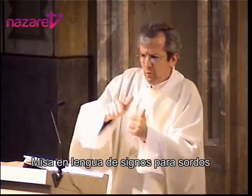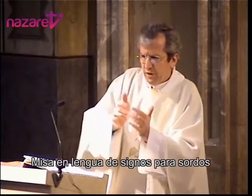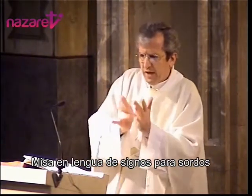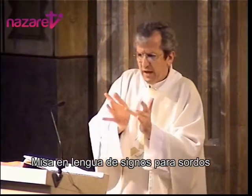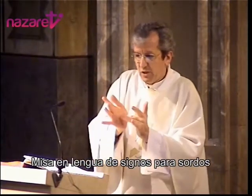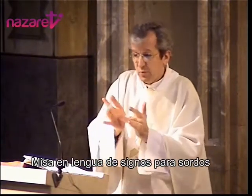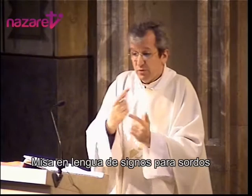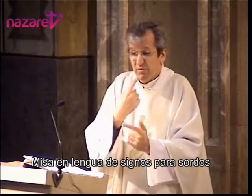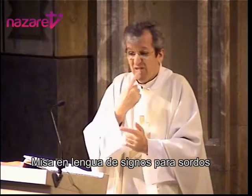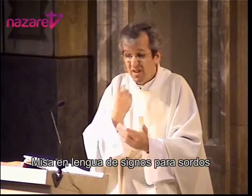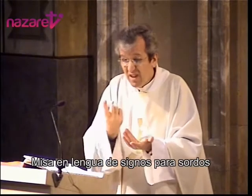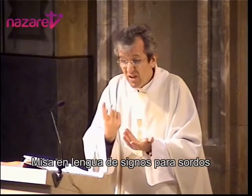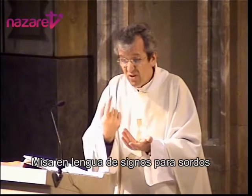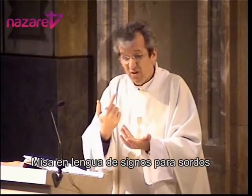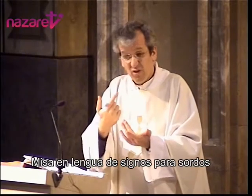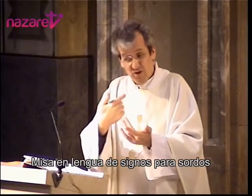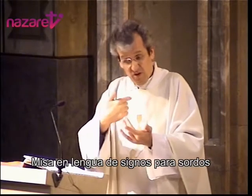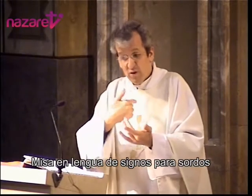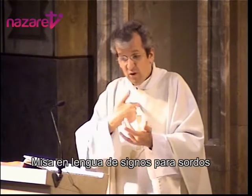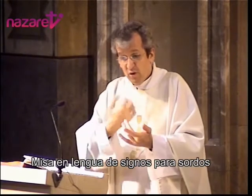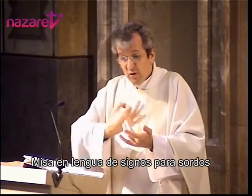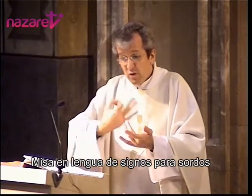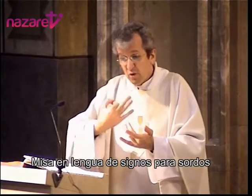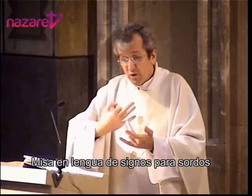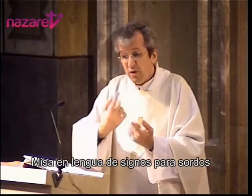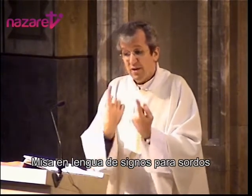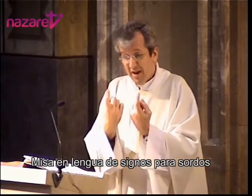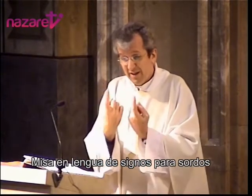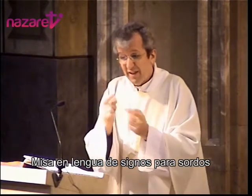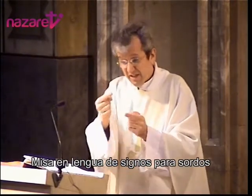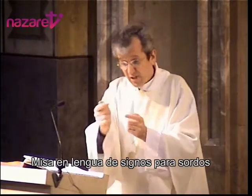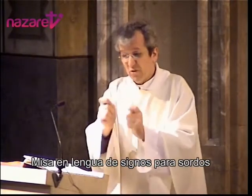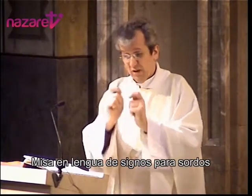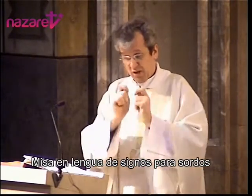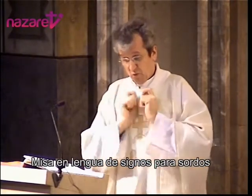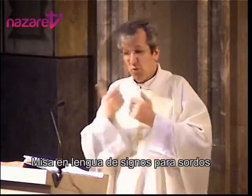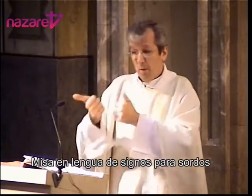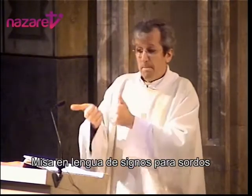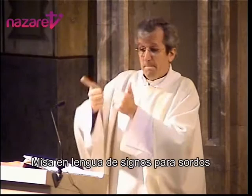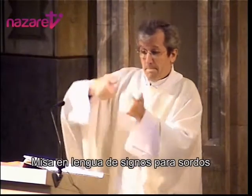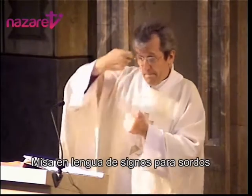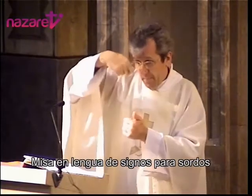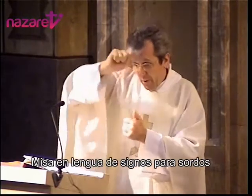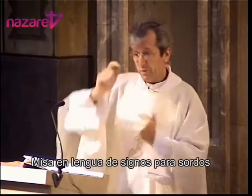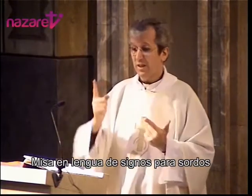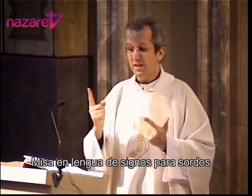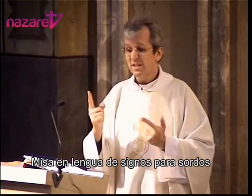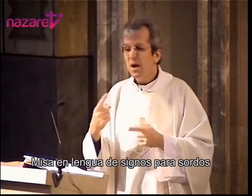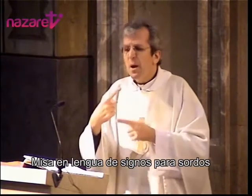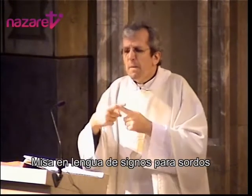bautizar a Jesús diciendo: yo soy el que necesito que tú me bautices.